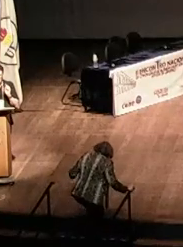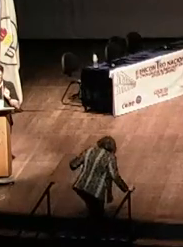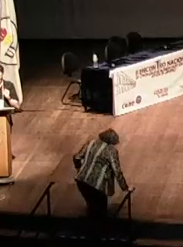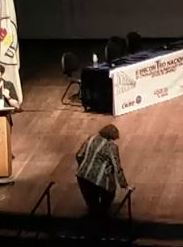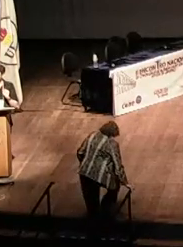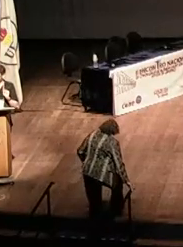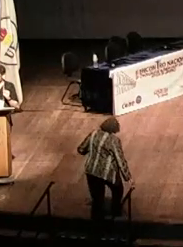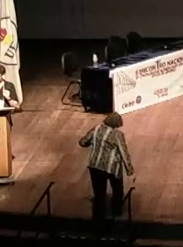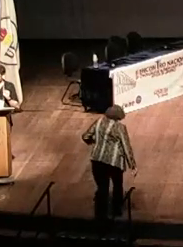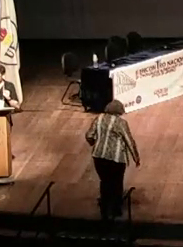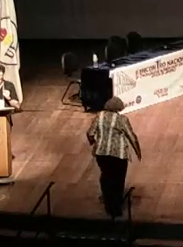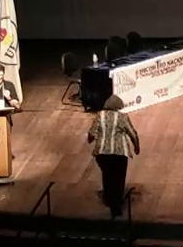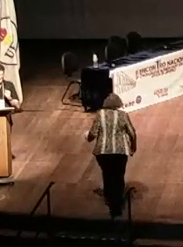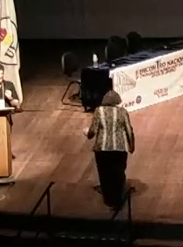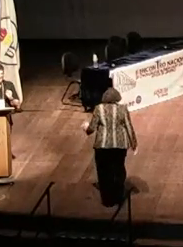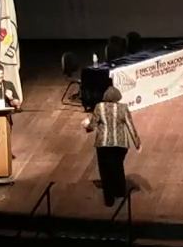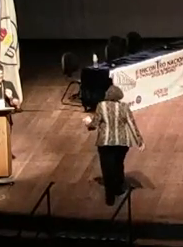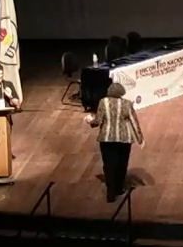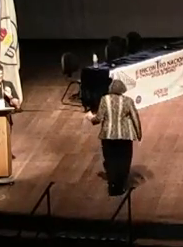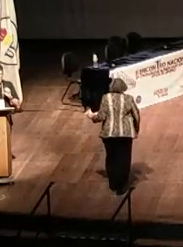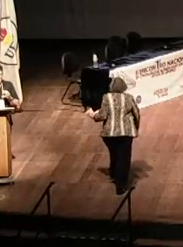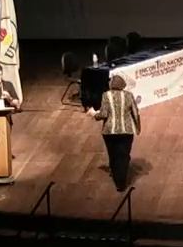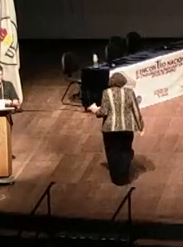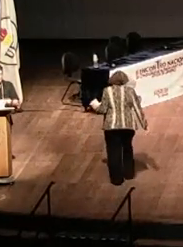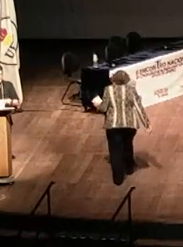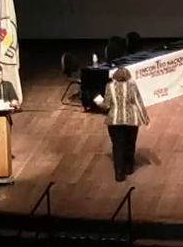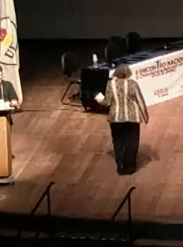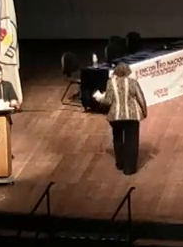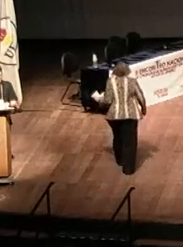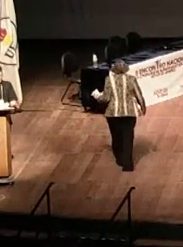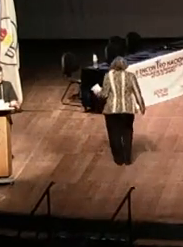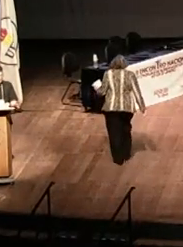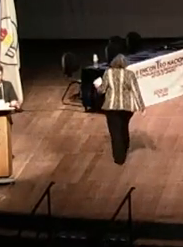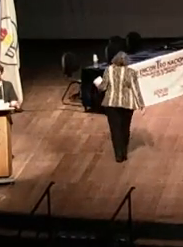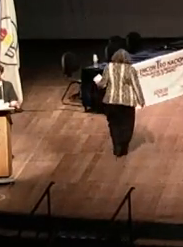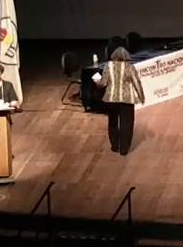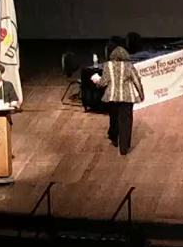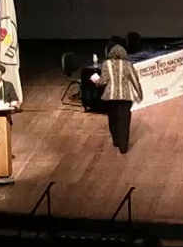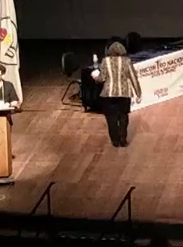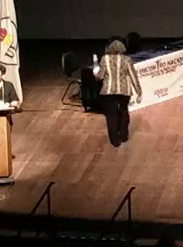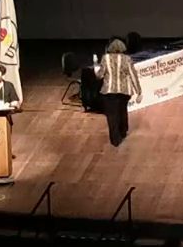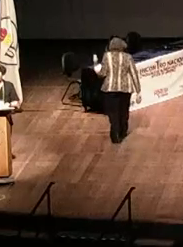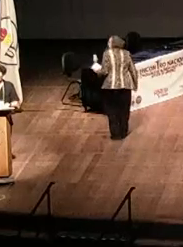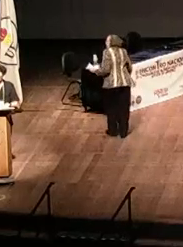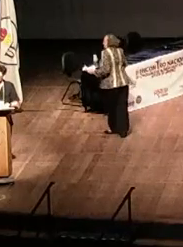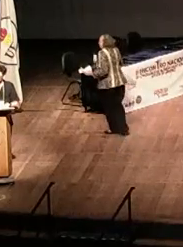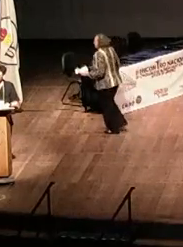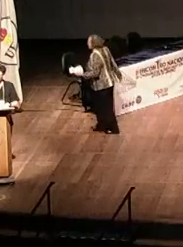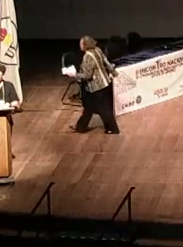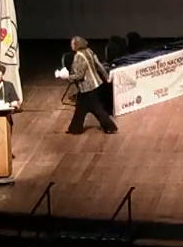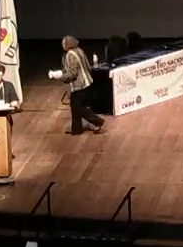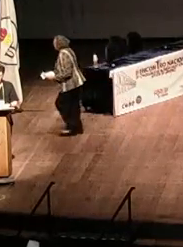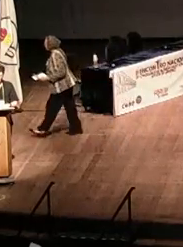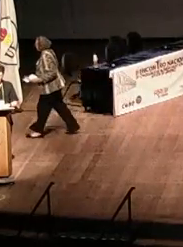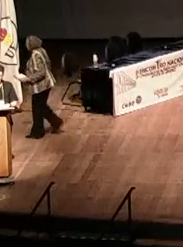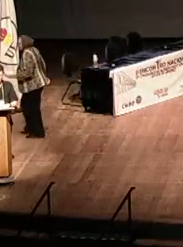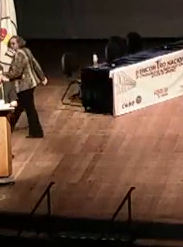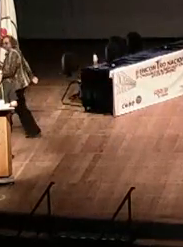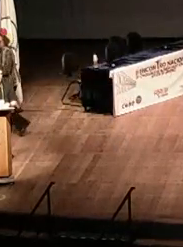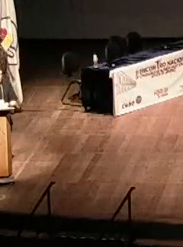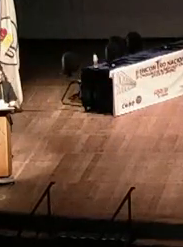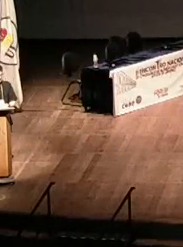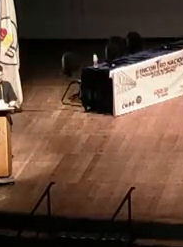e para não esquecer Dias 9 e 10 de outubro para o pessoal que atua no estado do Rio de Janeiro